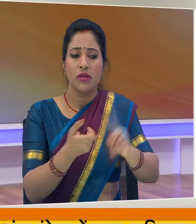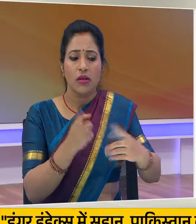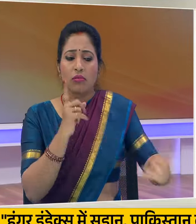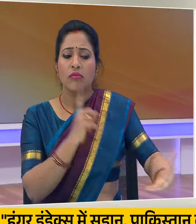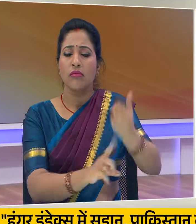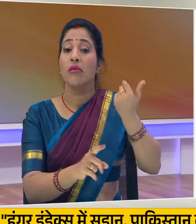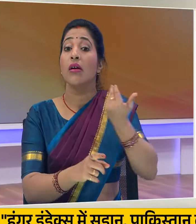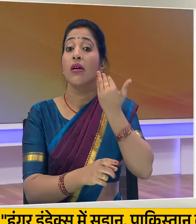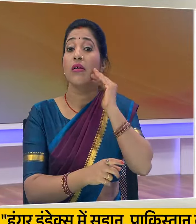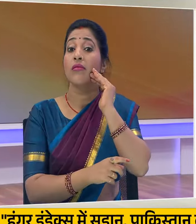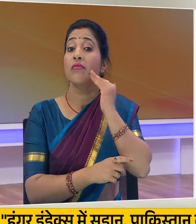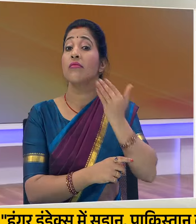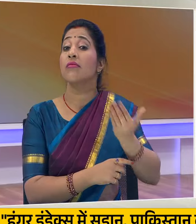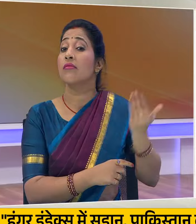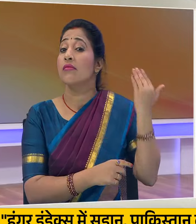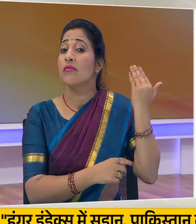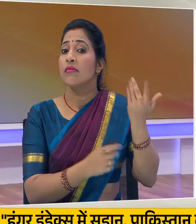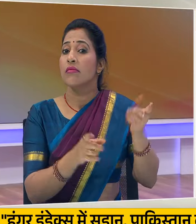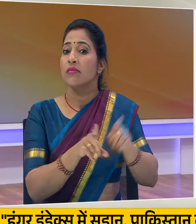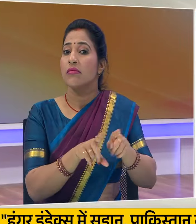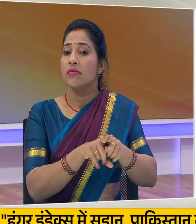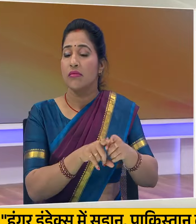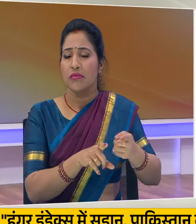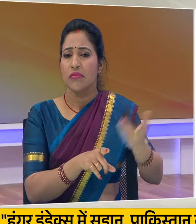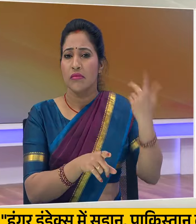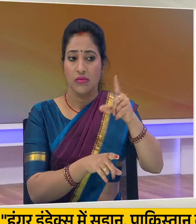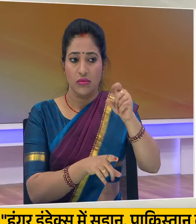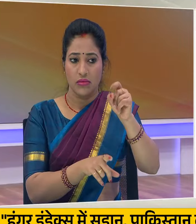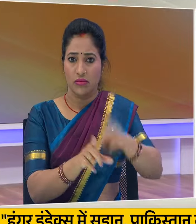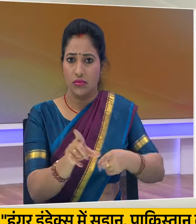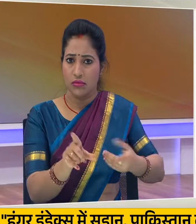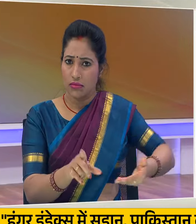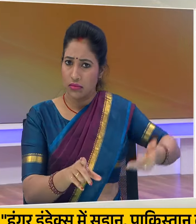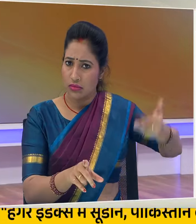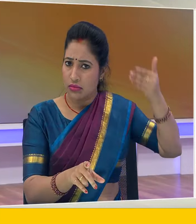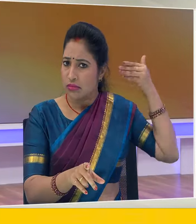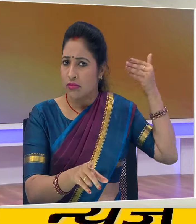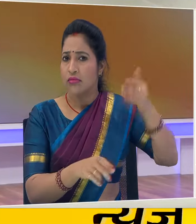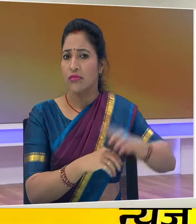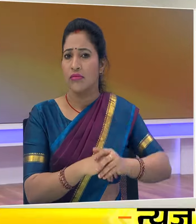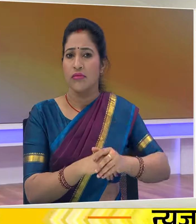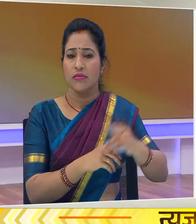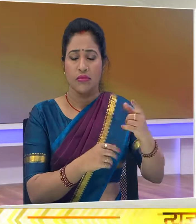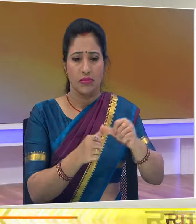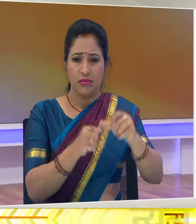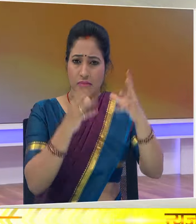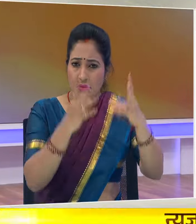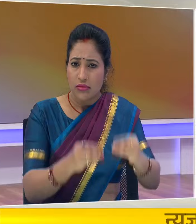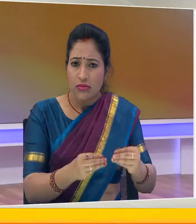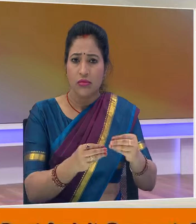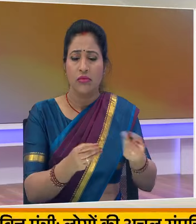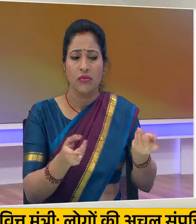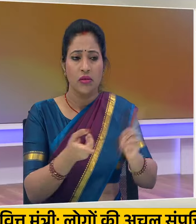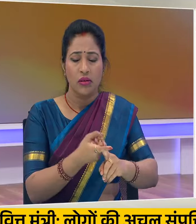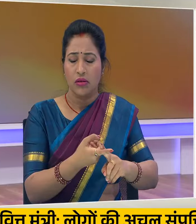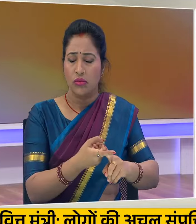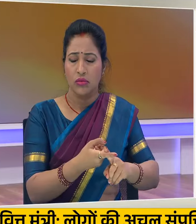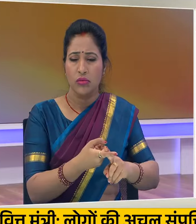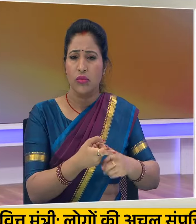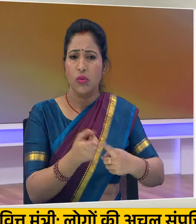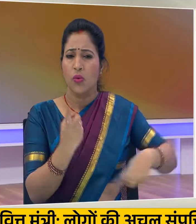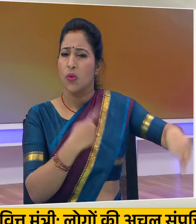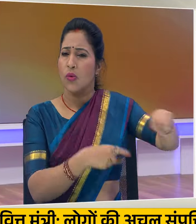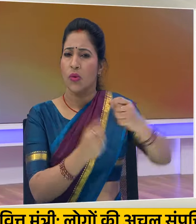करके दिखाई है जब पिछले 10 साल में इकोनॉमी को झटका देने वाले